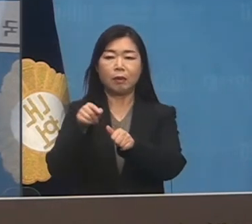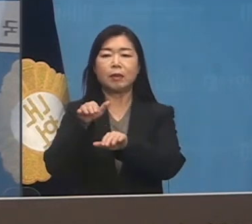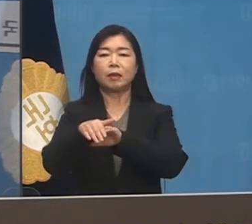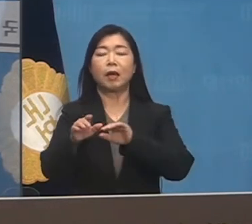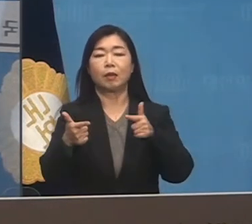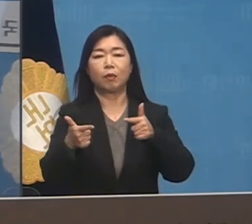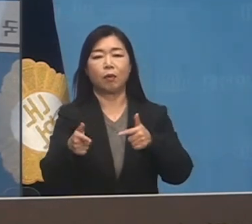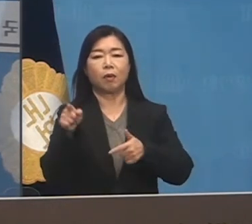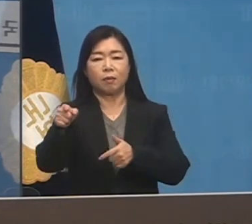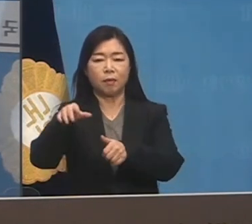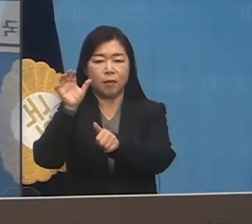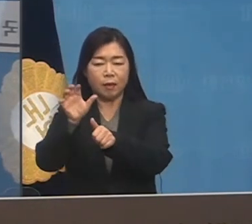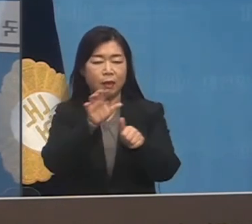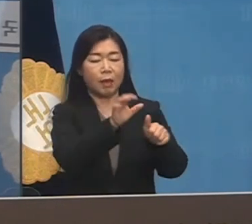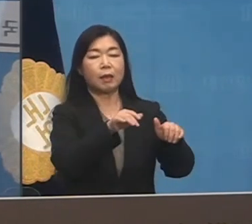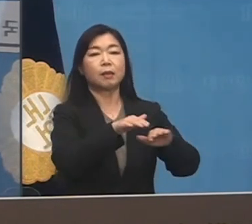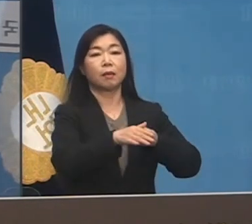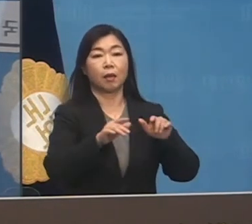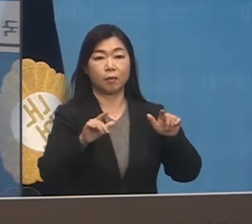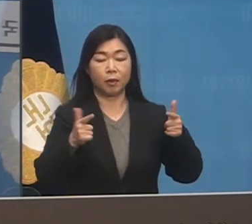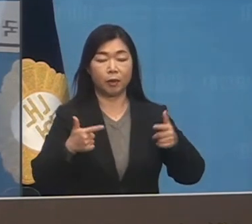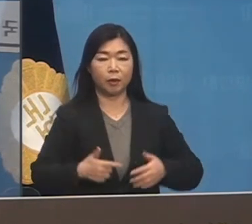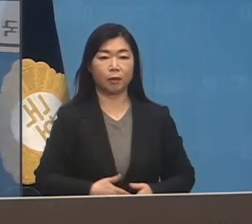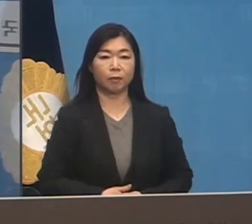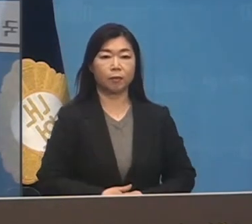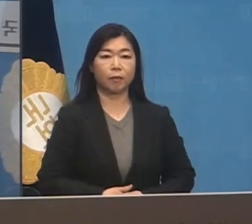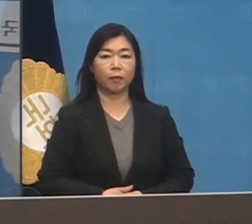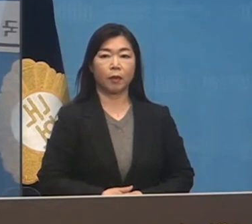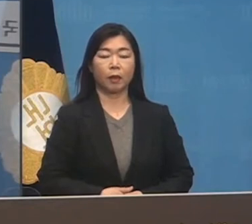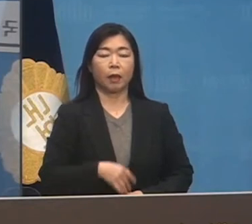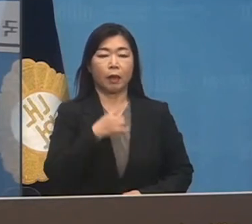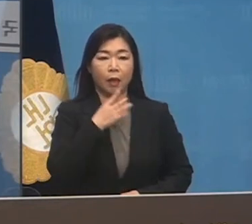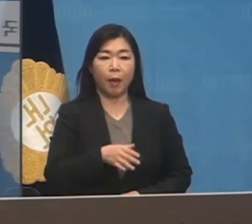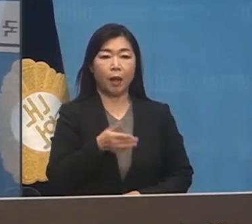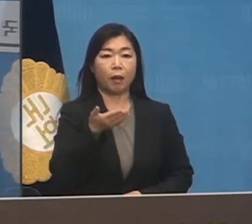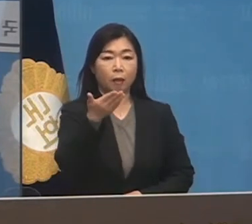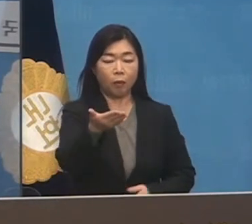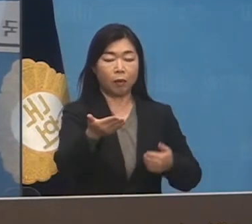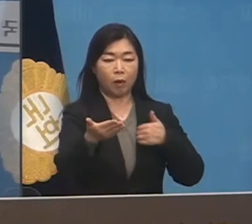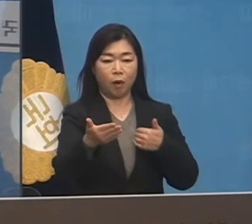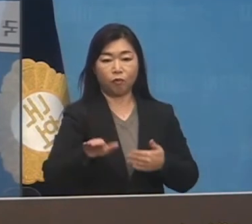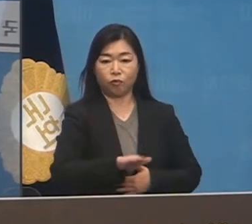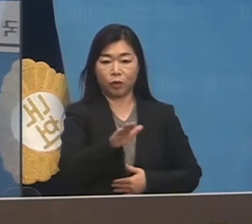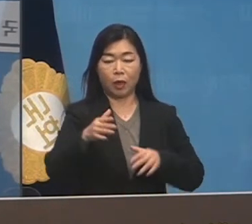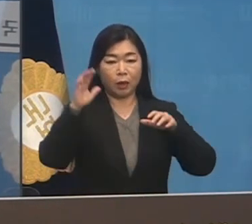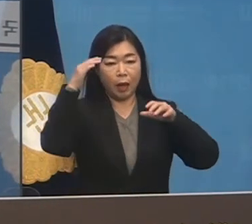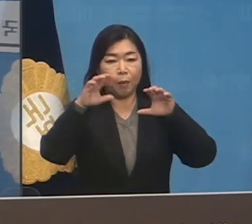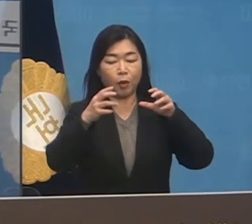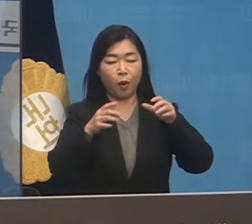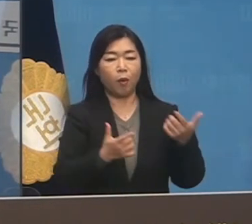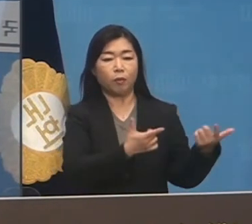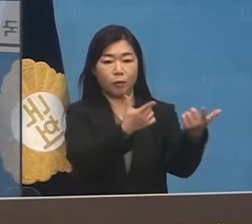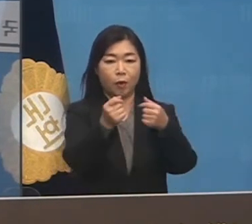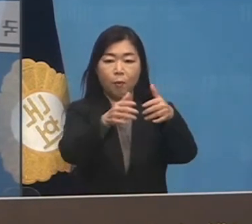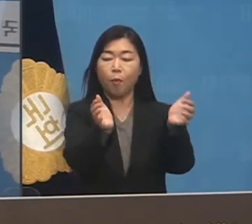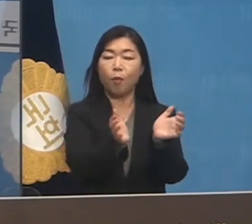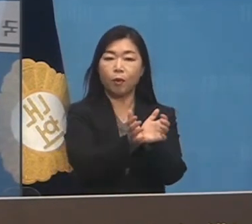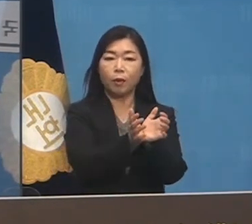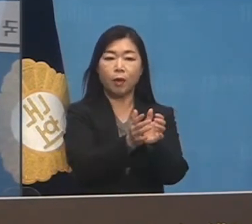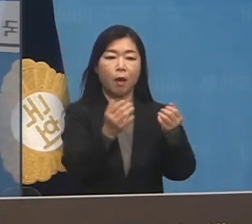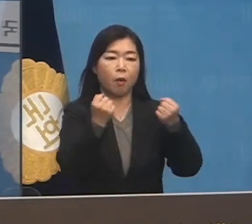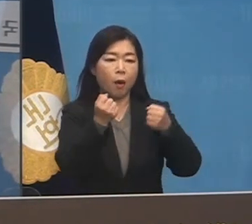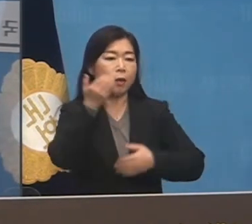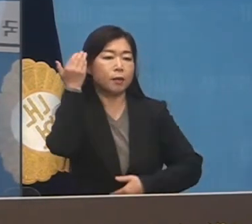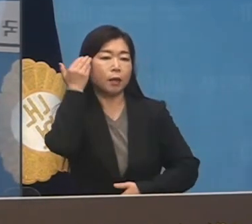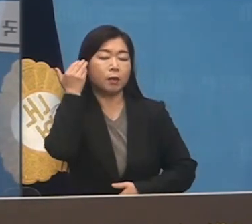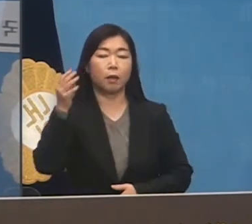대한 비난을 하기 위해 모인 것이 아닙니다. 너와 나, 우리나라 대한민국 공동체가 건강한